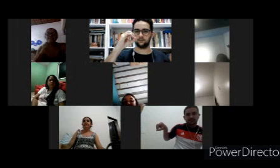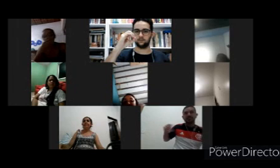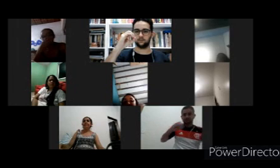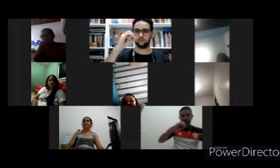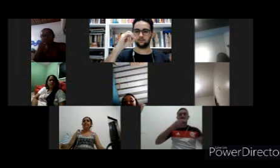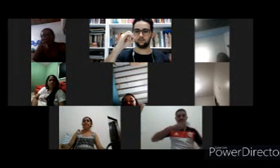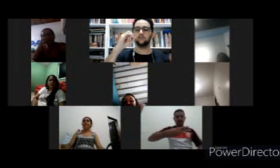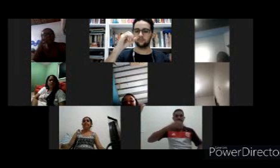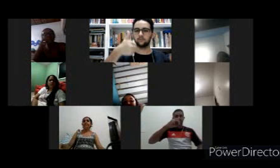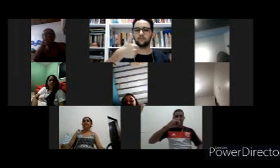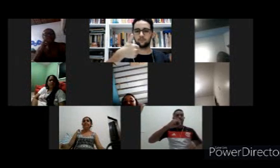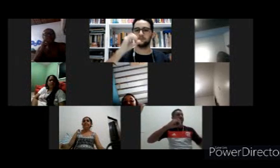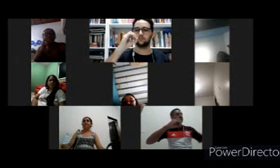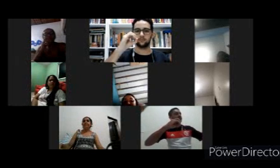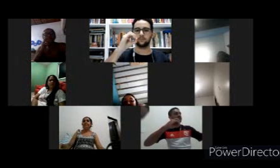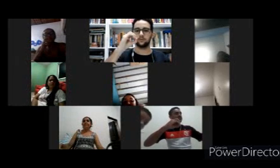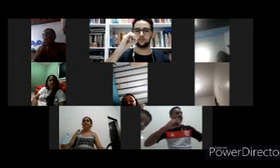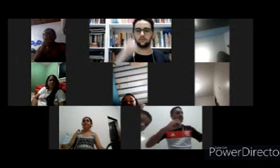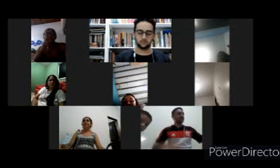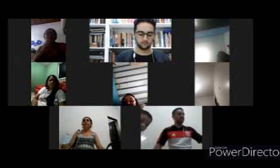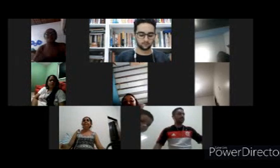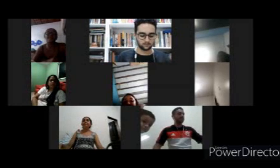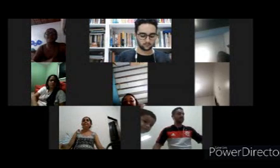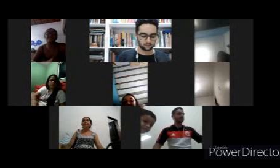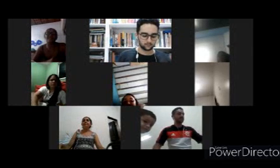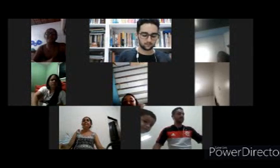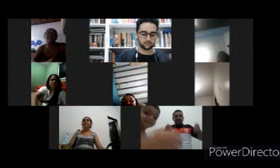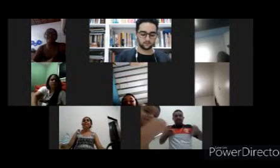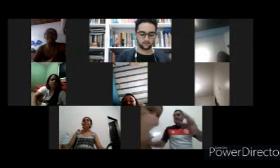Não, só faz assim. 30 anos. Com licença.